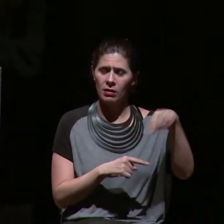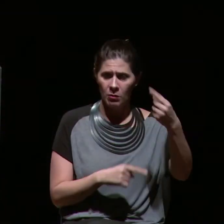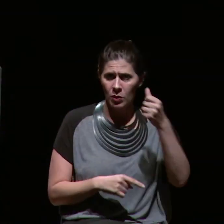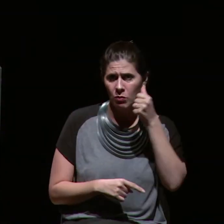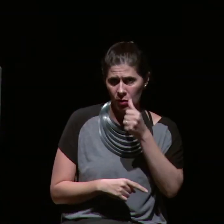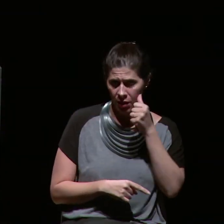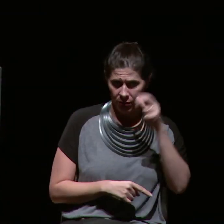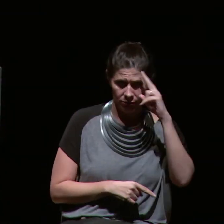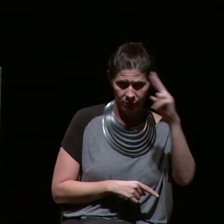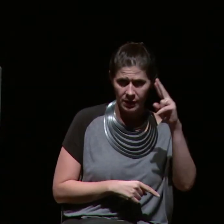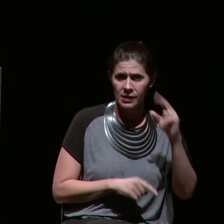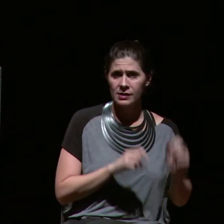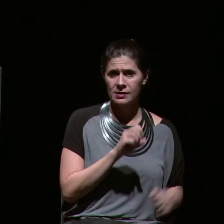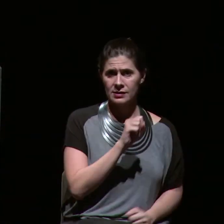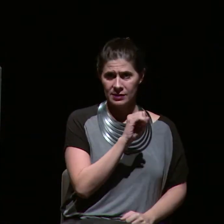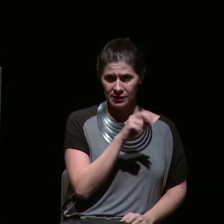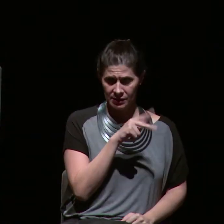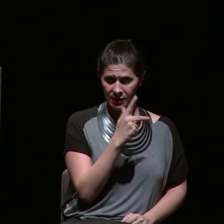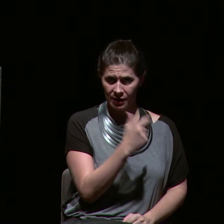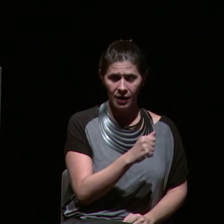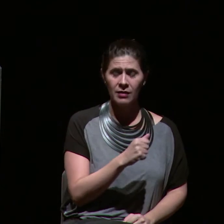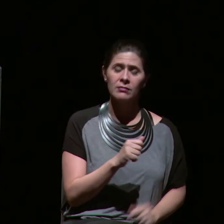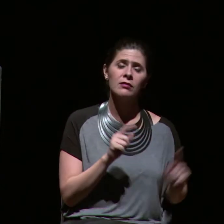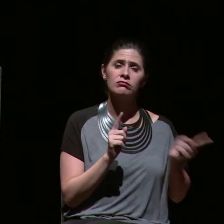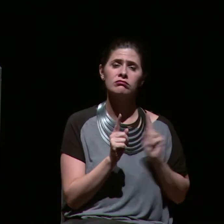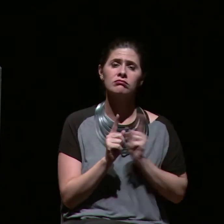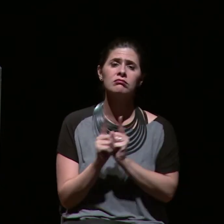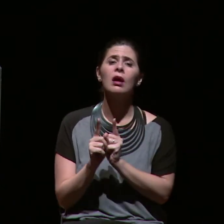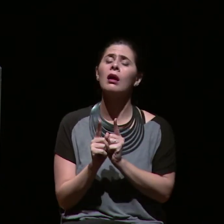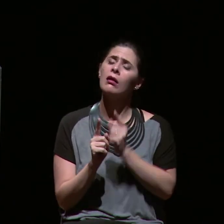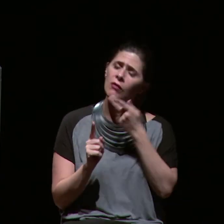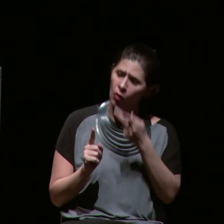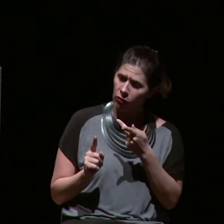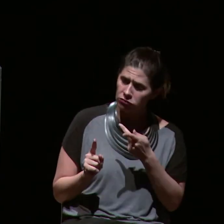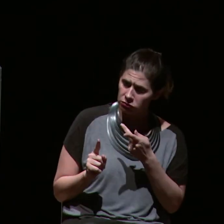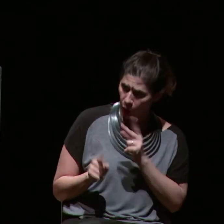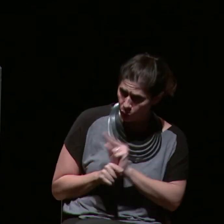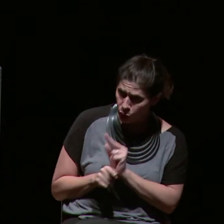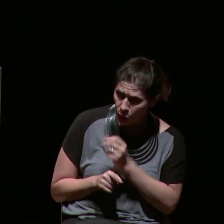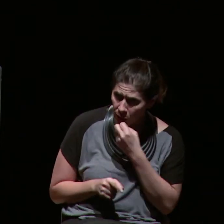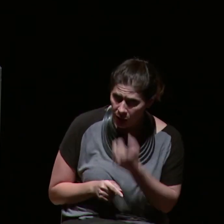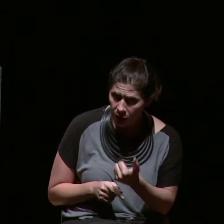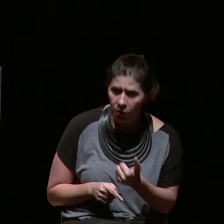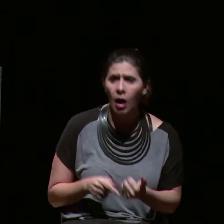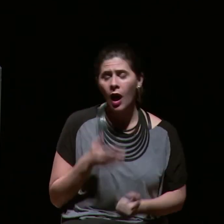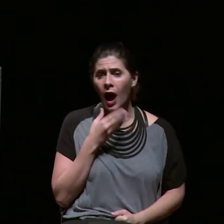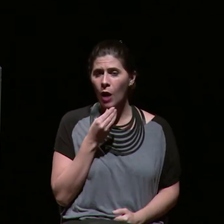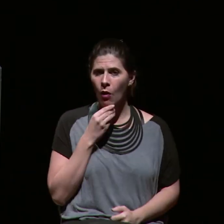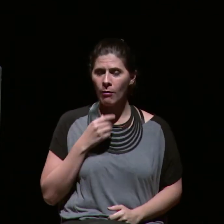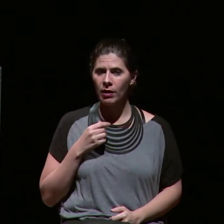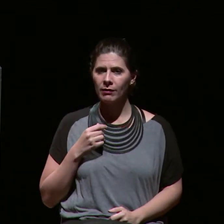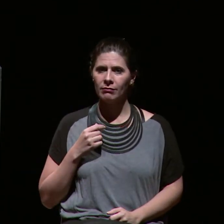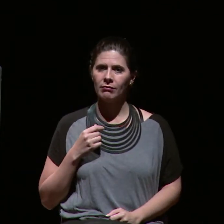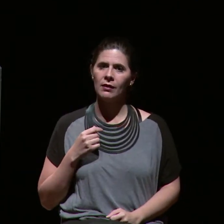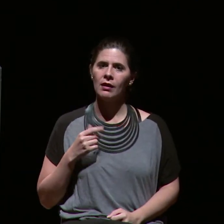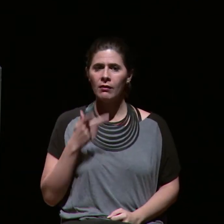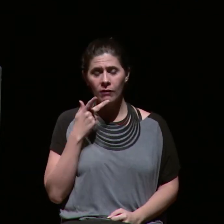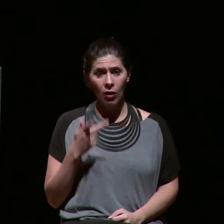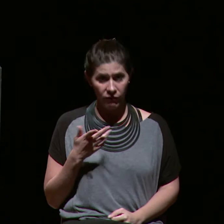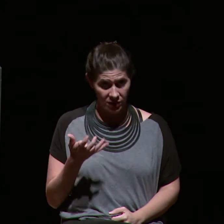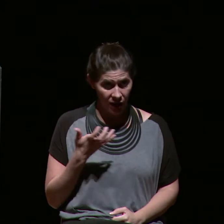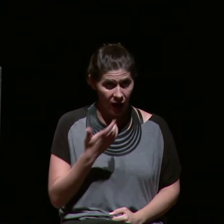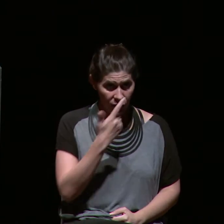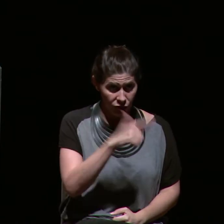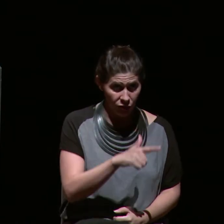questão de averiguar se haviam me tratado bem. O administrador que esperava por ela me chamou e me devolveu a ela, que perguntou se queria outra vez pegar umas folhas